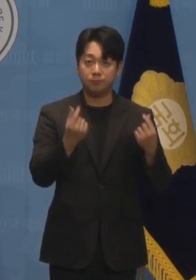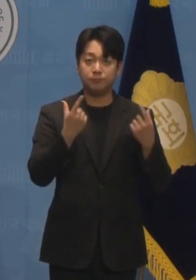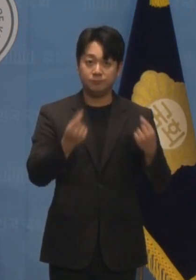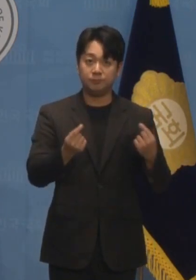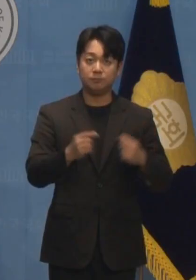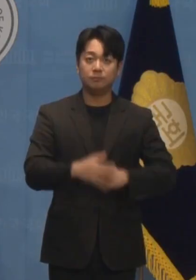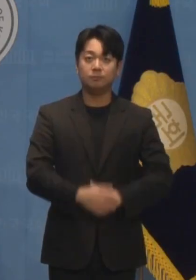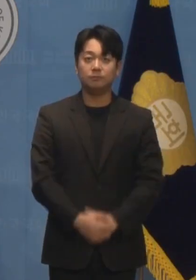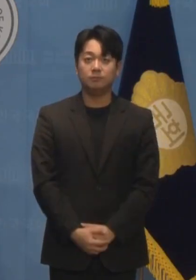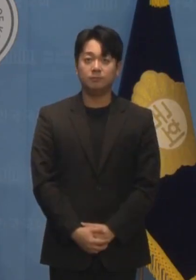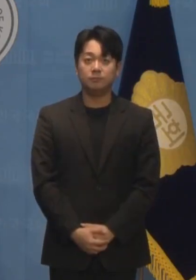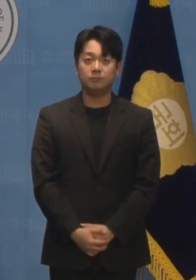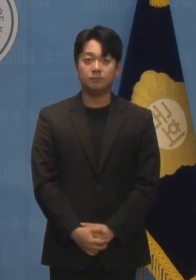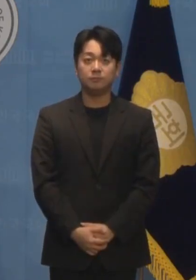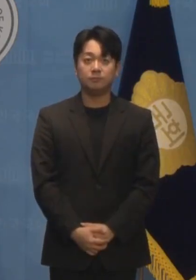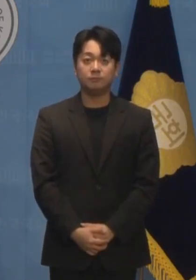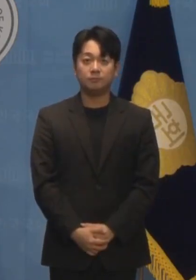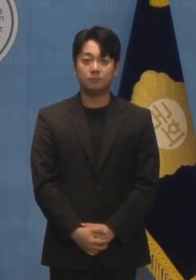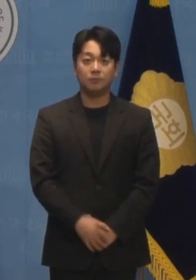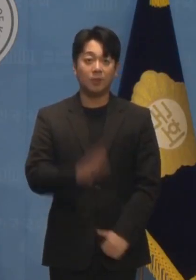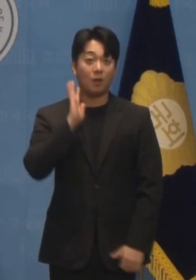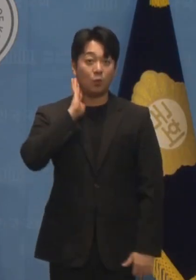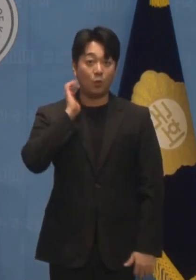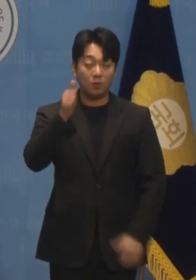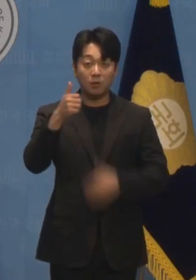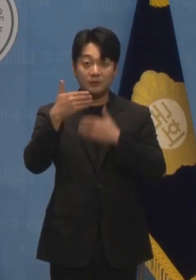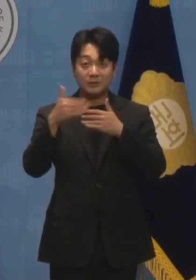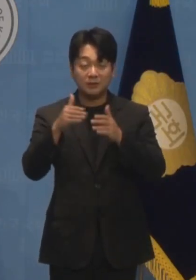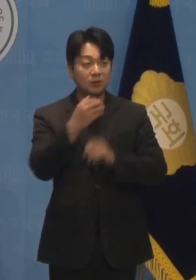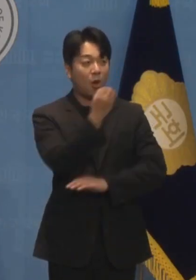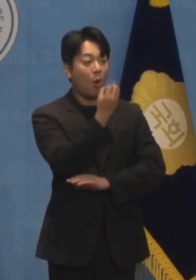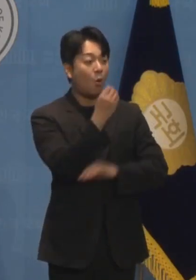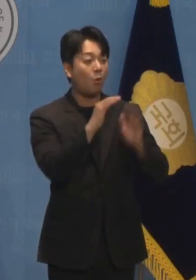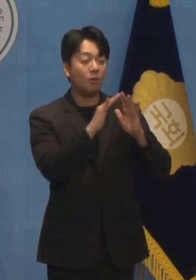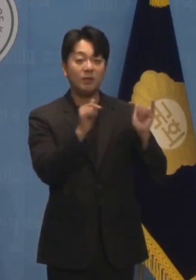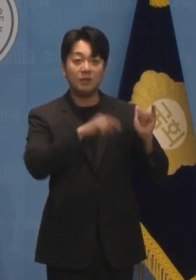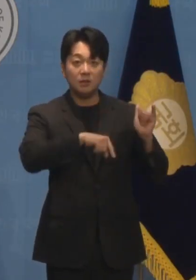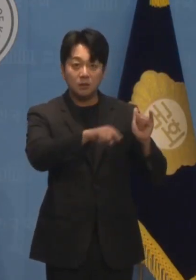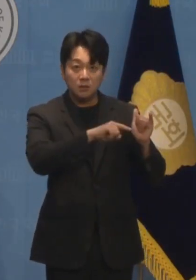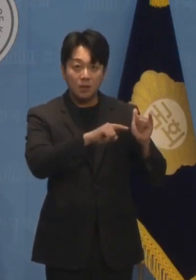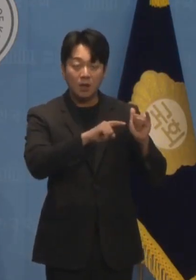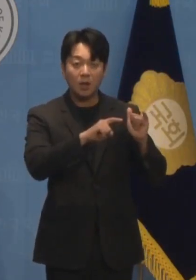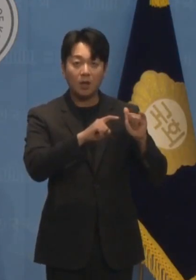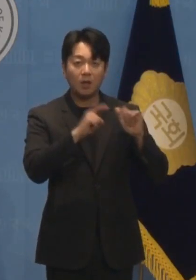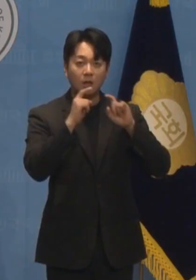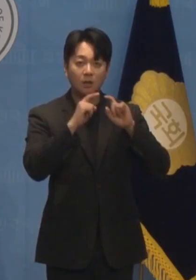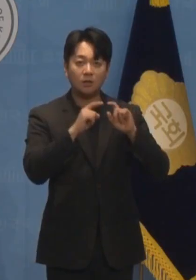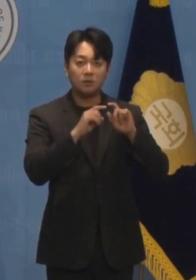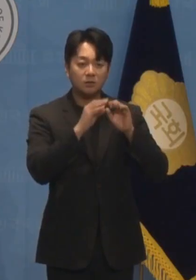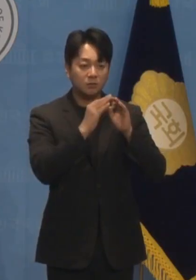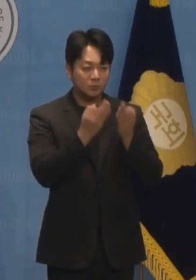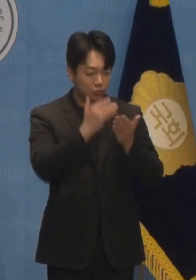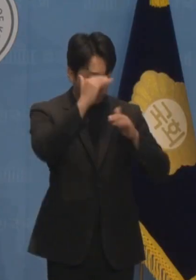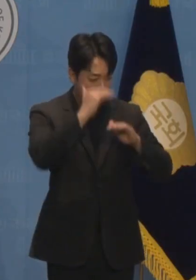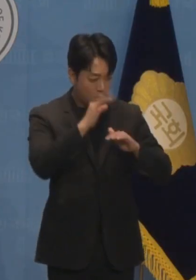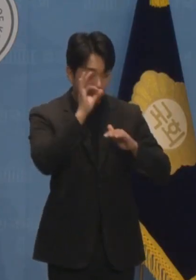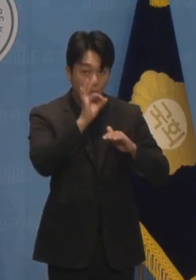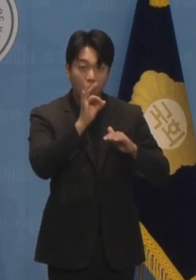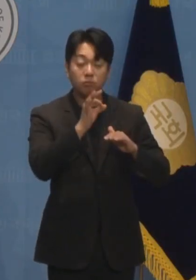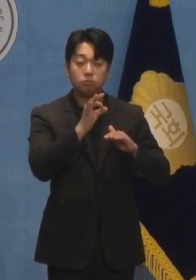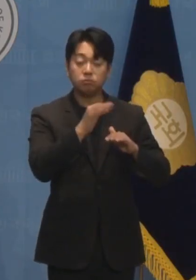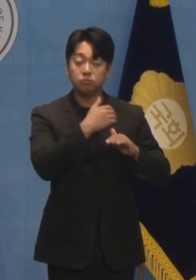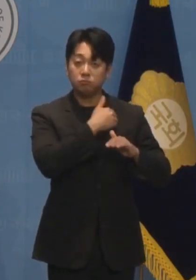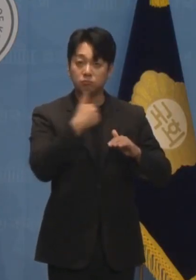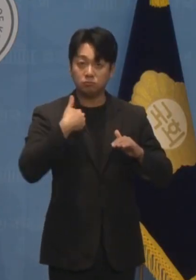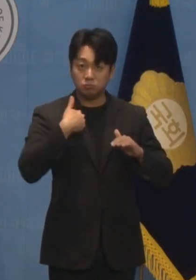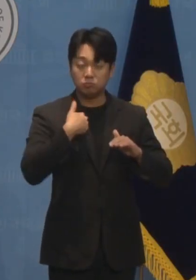현장에서 언론인의 신분을 확인하는 등 최소한의 조치로도 경호의 목적을 충분히 달성할